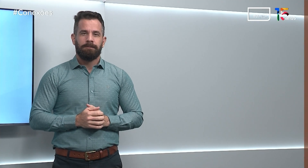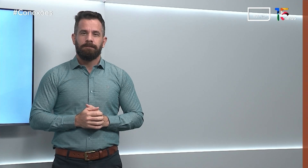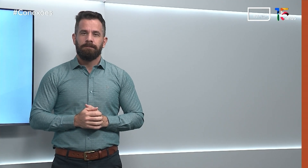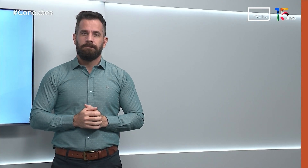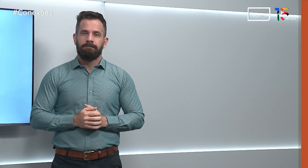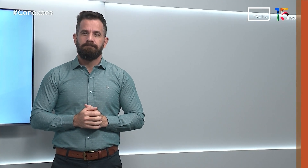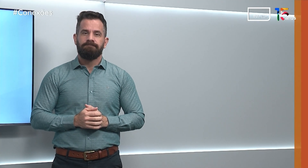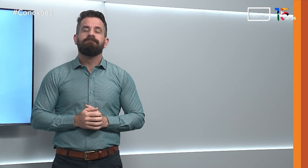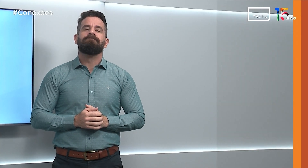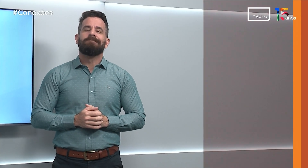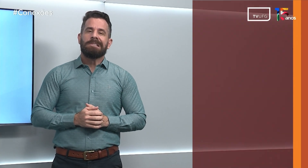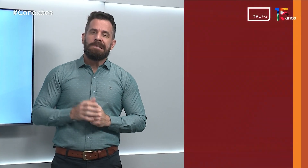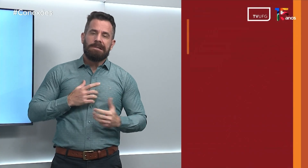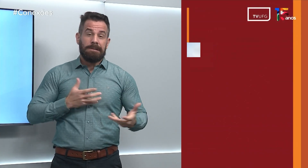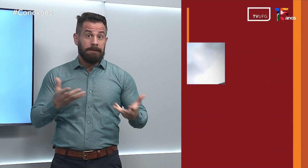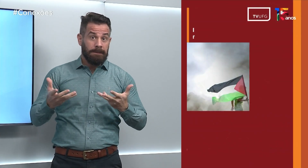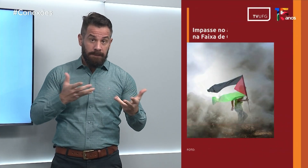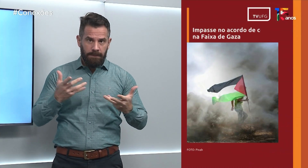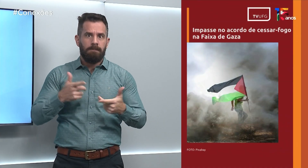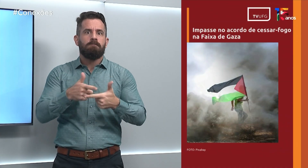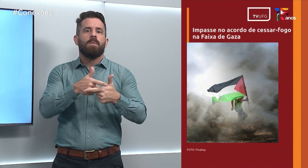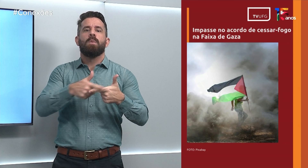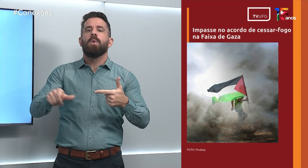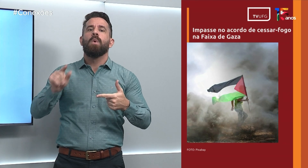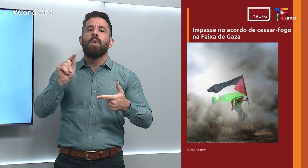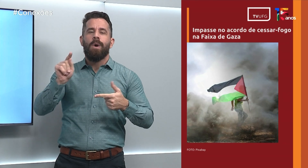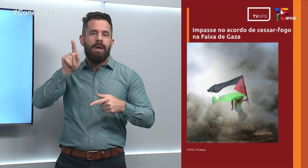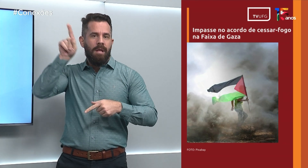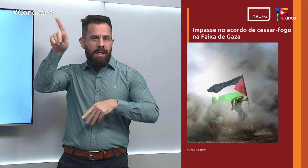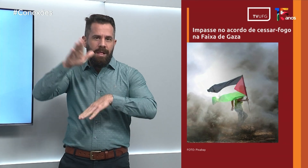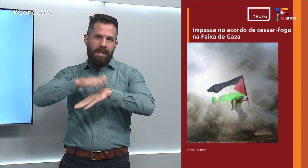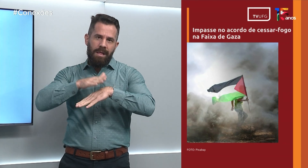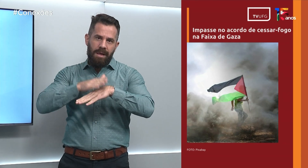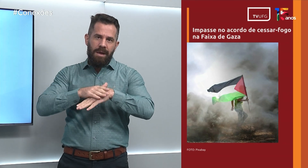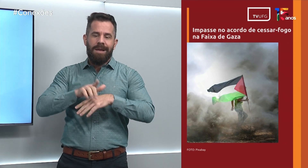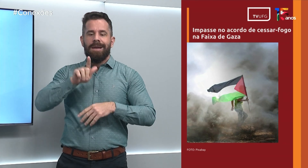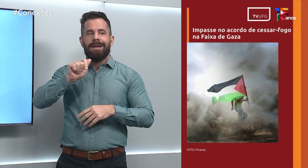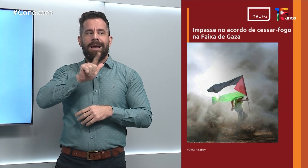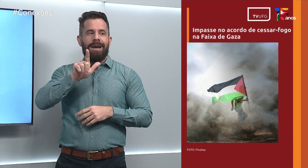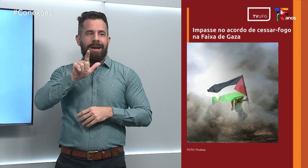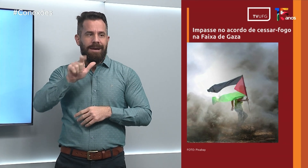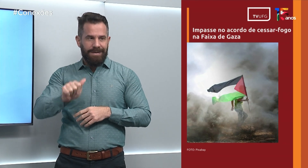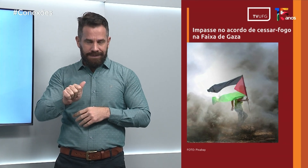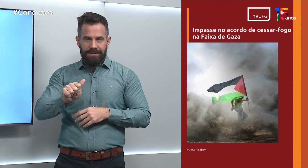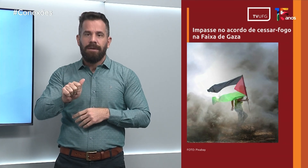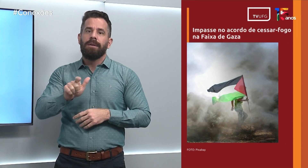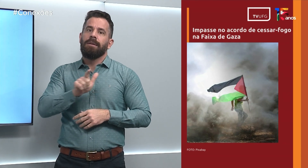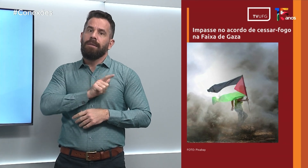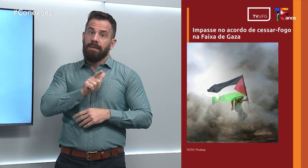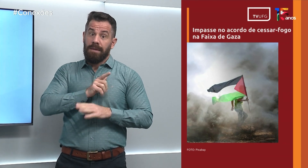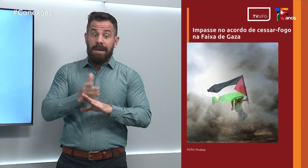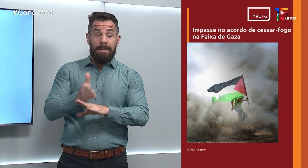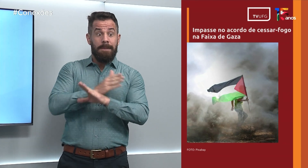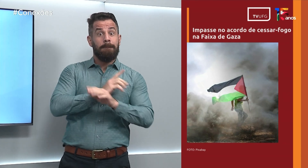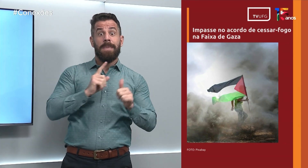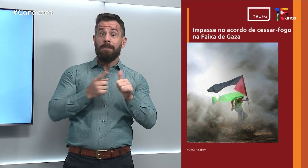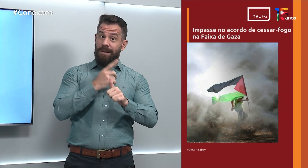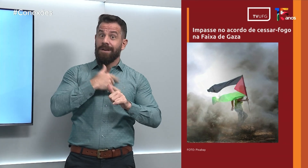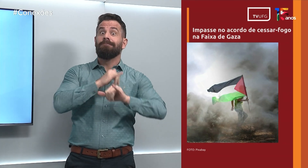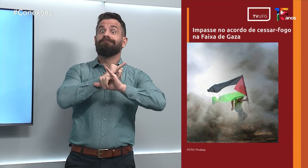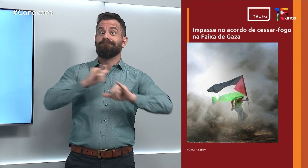E um impasse no acordo de cessar fogo na faixa de Gaza, algumas horas depois dele ser anunciado.